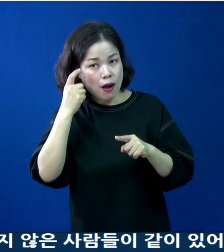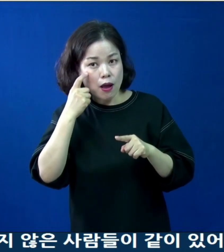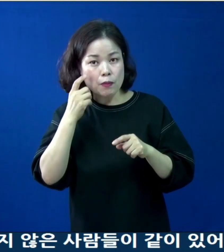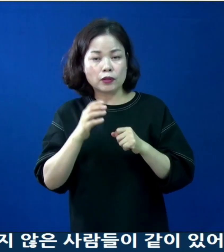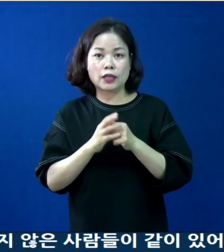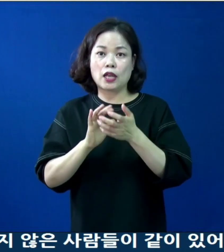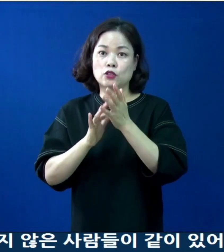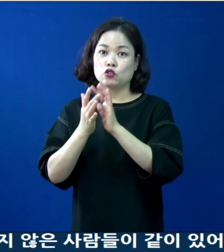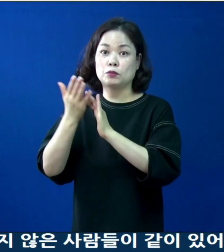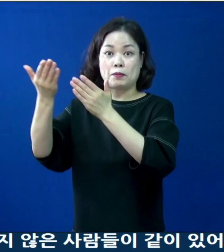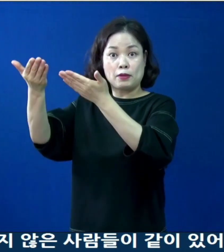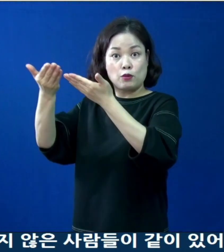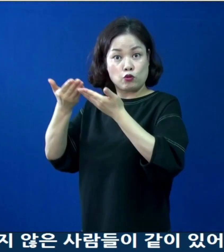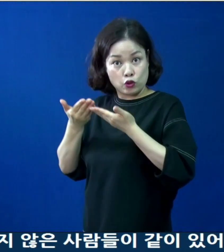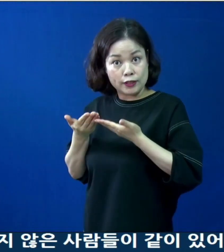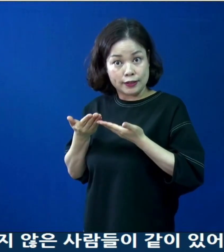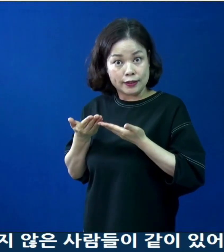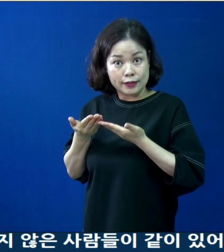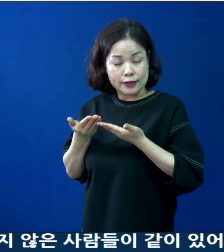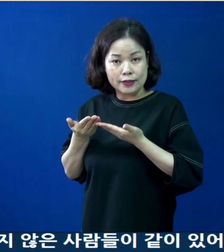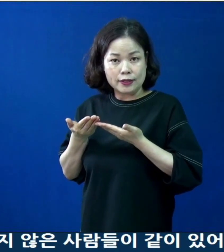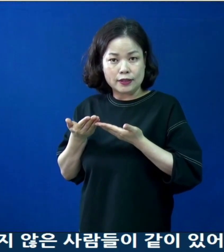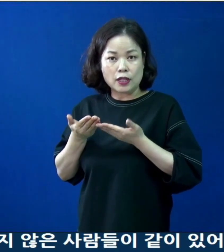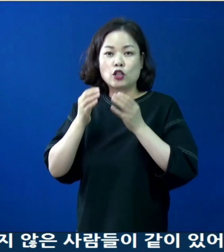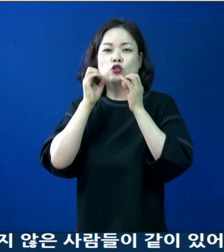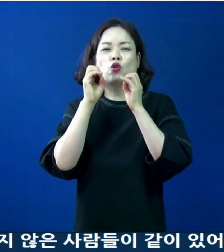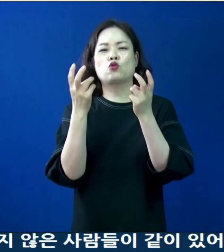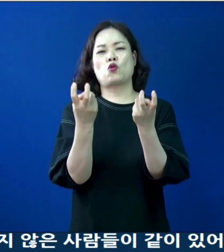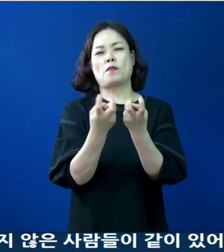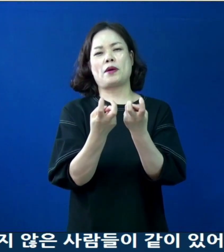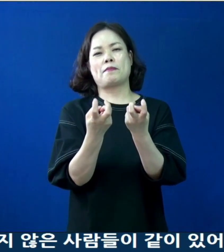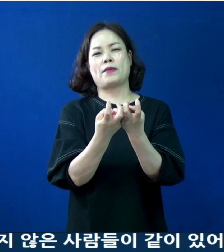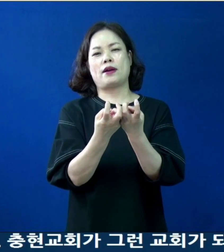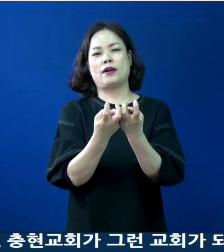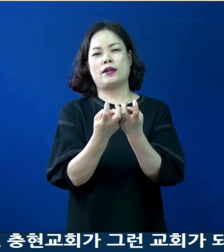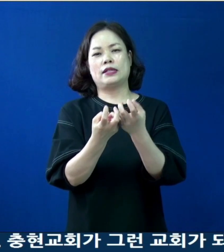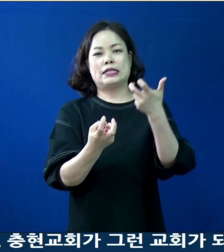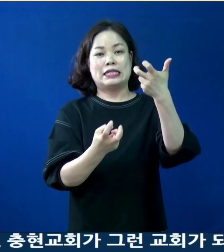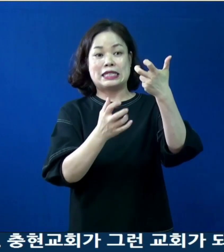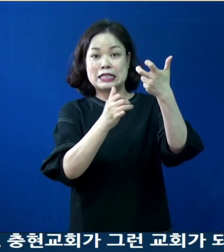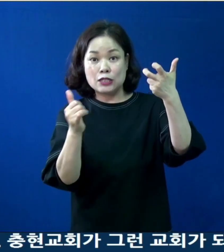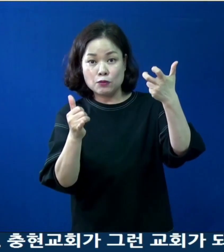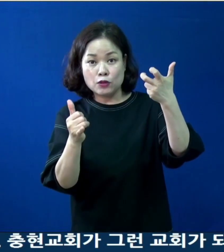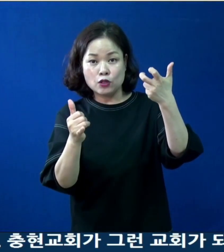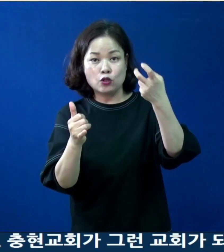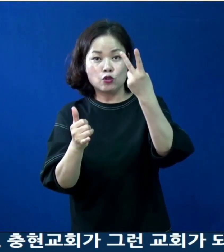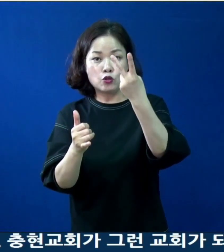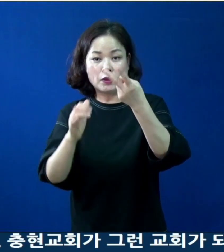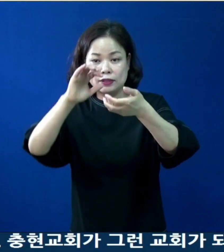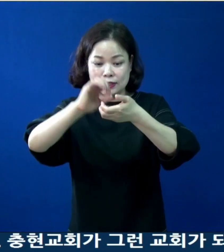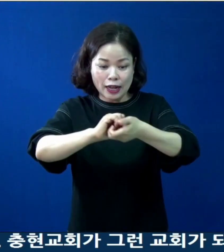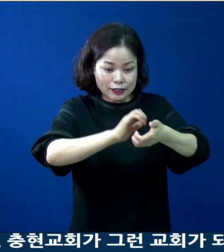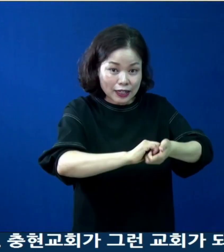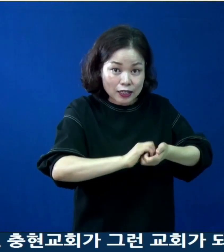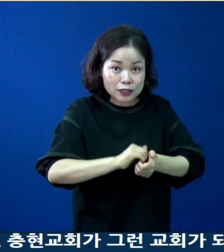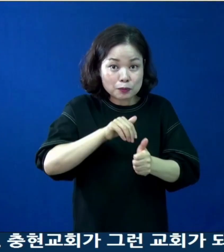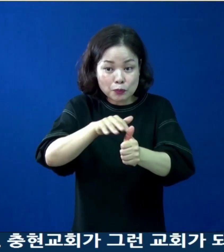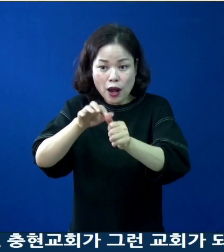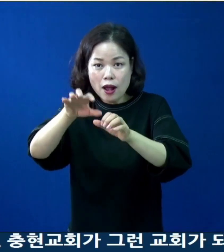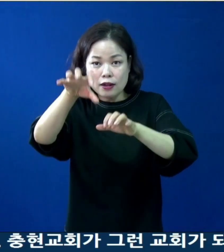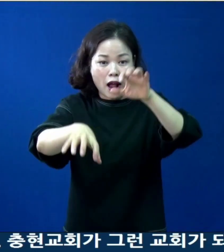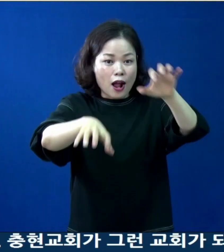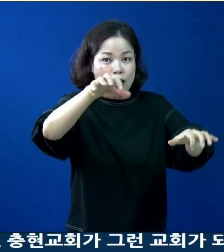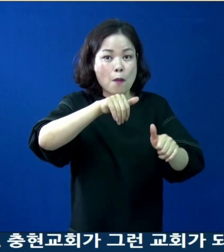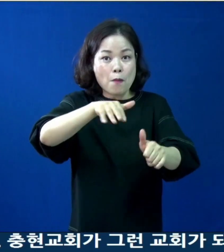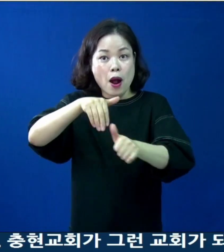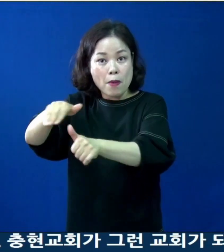예수님이 말씀하신 이 전도 방법, 70인 전도를 보면서 2명씩 짝지어서 각 고을을 보내는데 각 고을에 가서